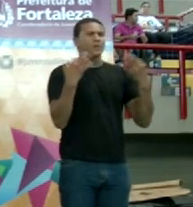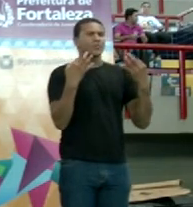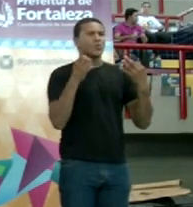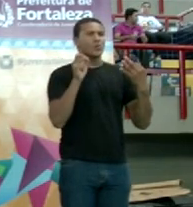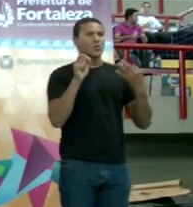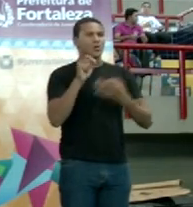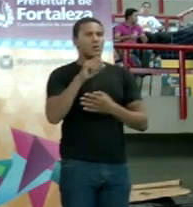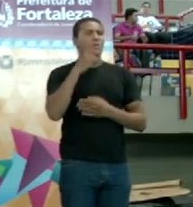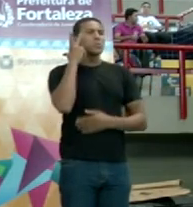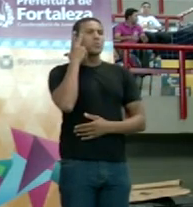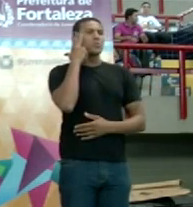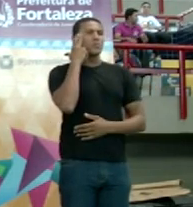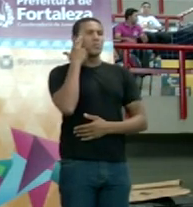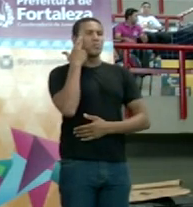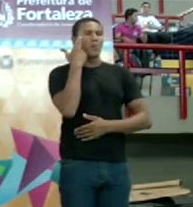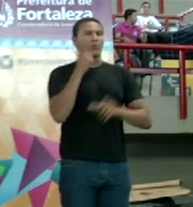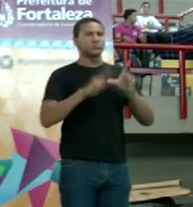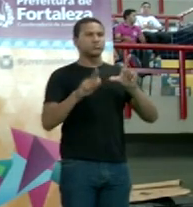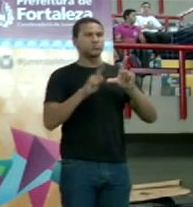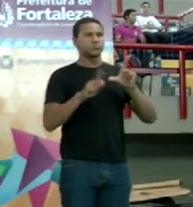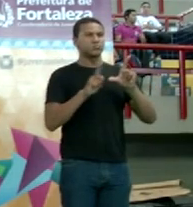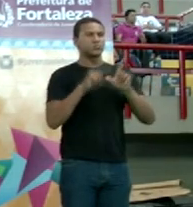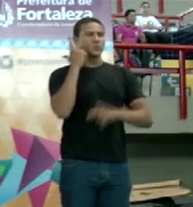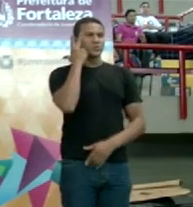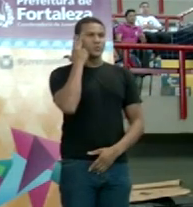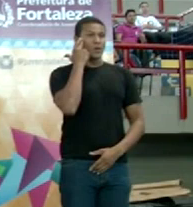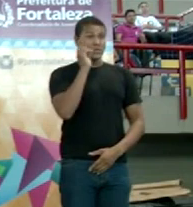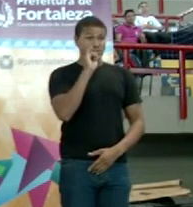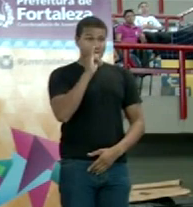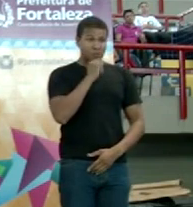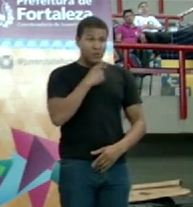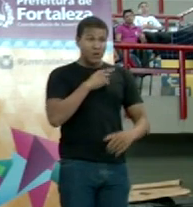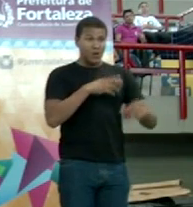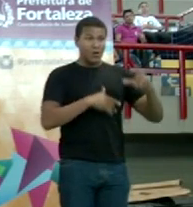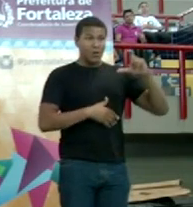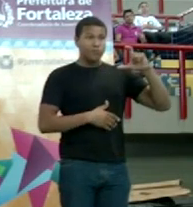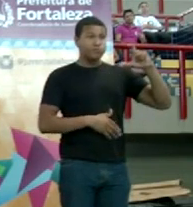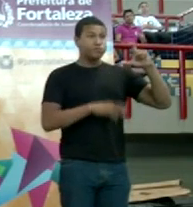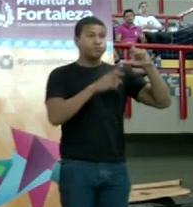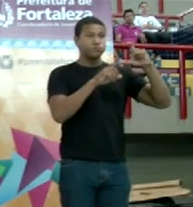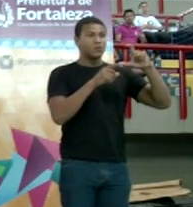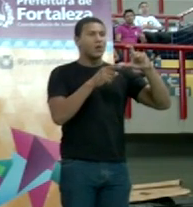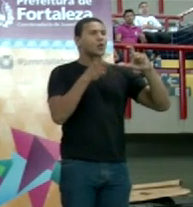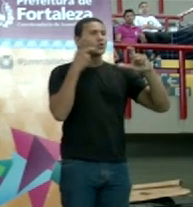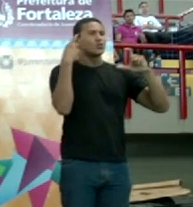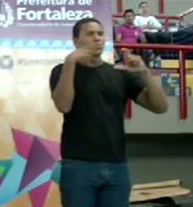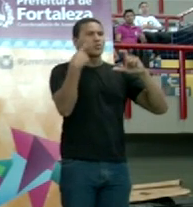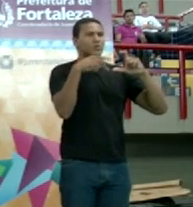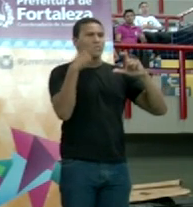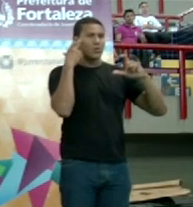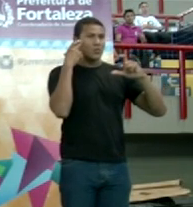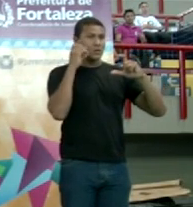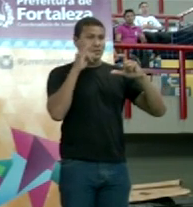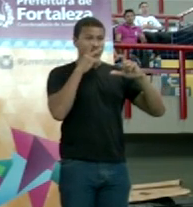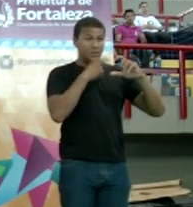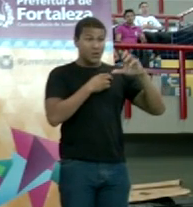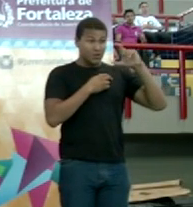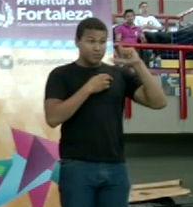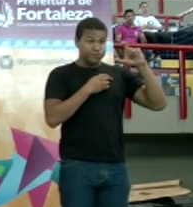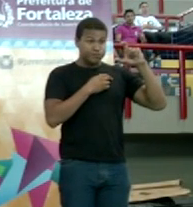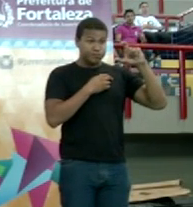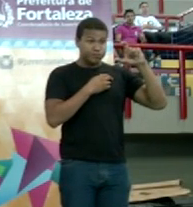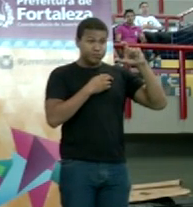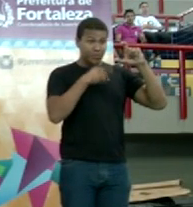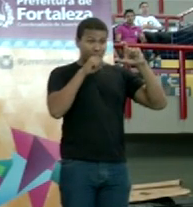sua letra normal. Só usa letra de forma na redação quem tem a letra